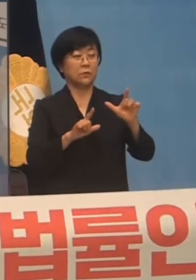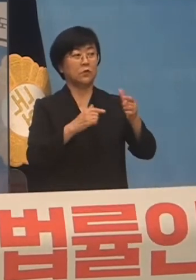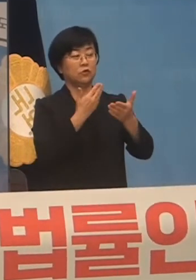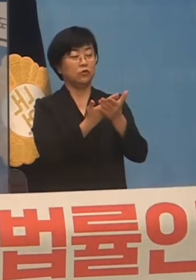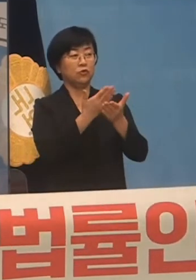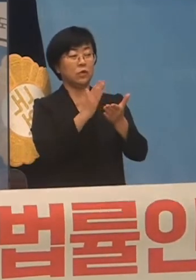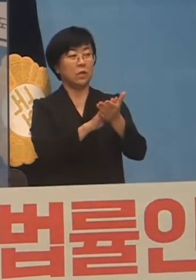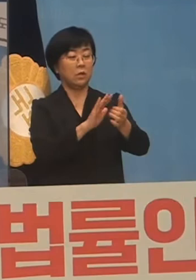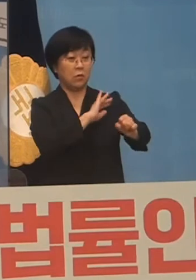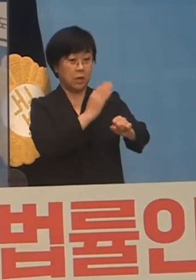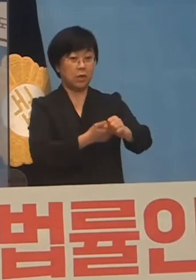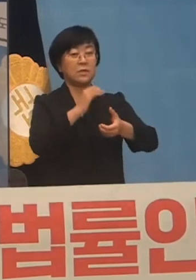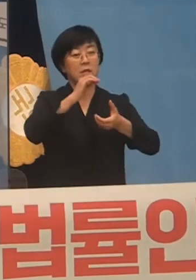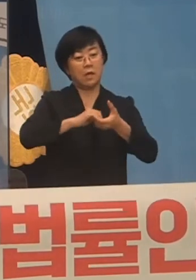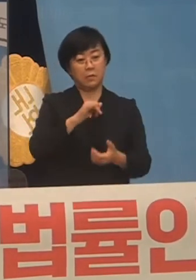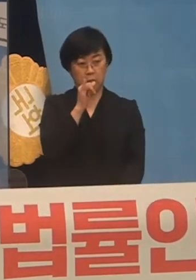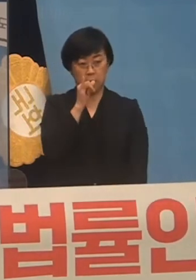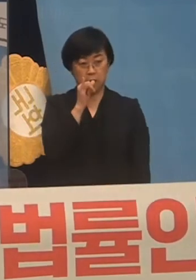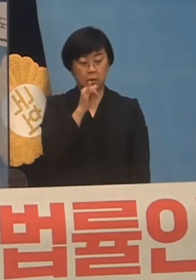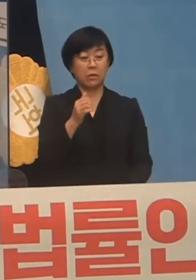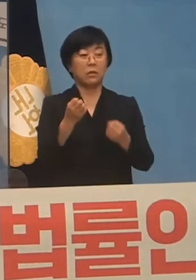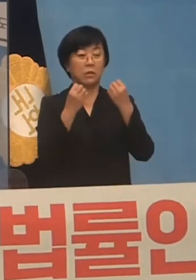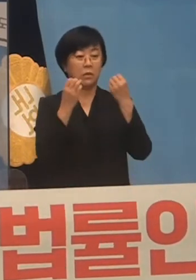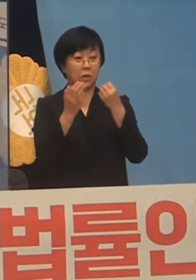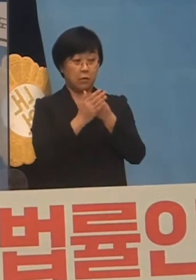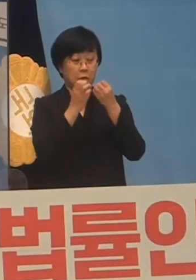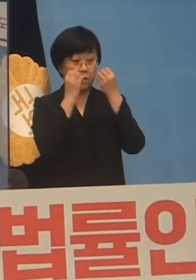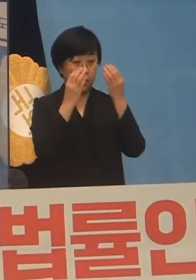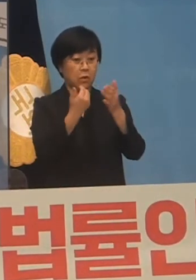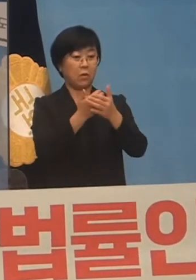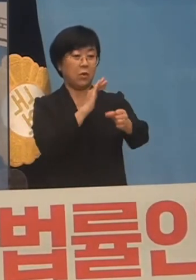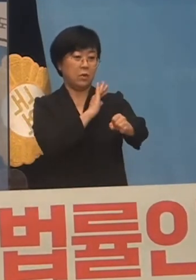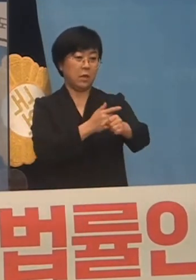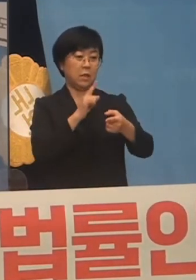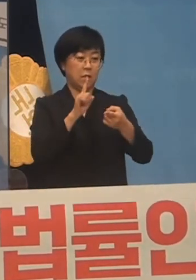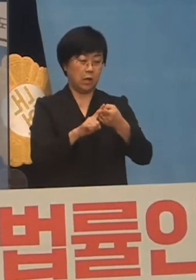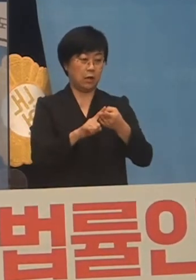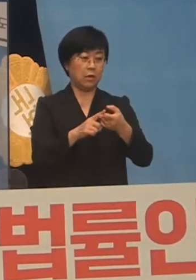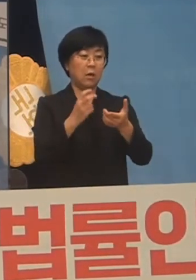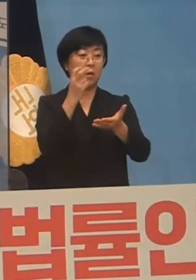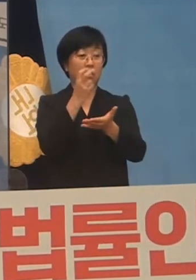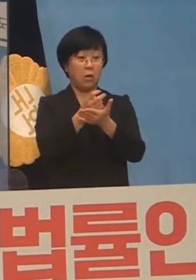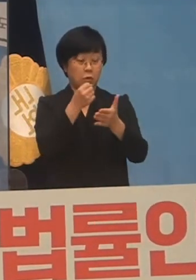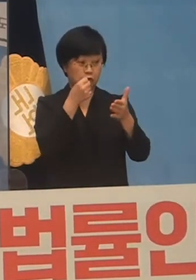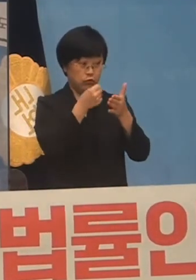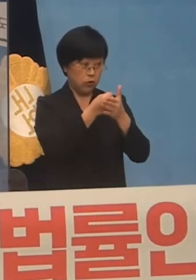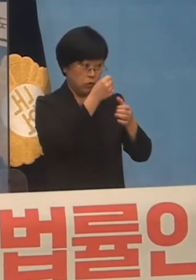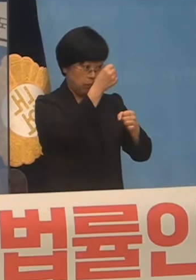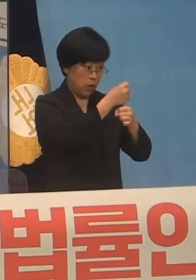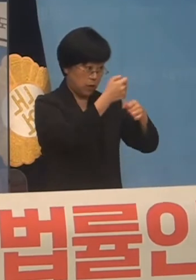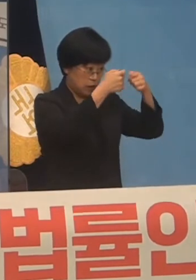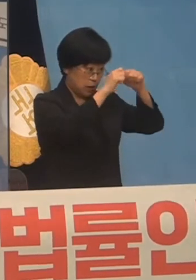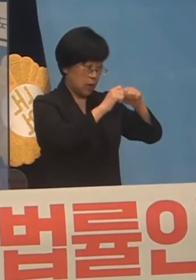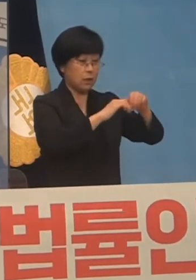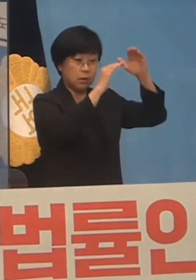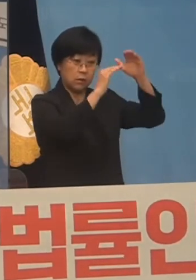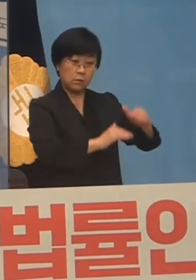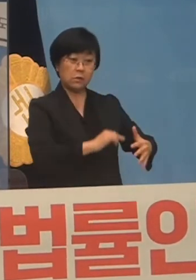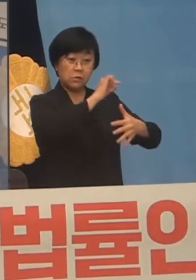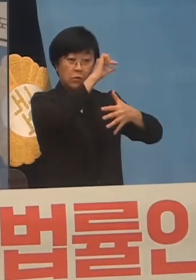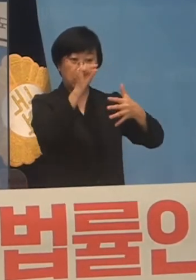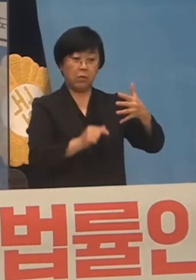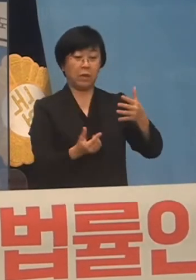권리법은 굉장히 한계가 많다. 그래서 새롭게 권리에 대한 규정 그리고 그것에 대한 세세한 내용들을